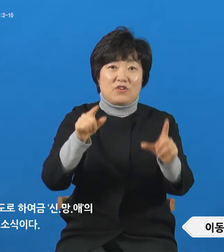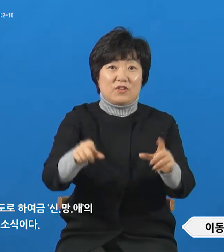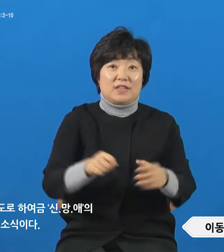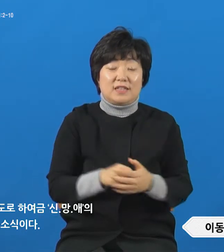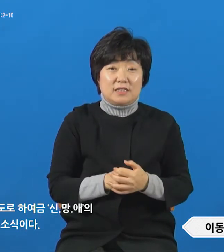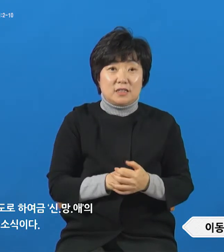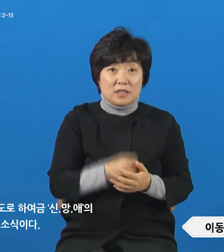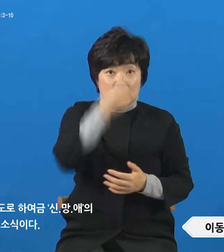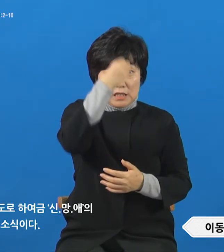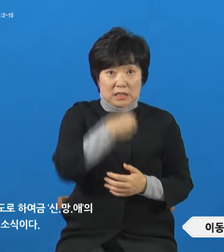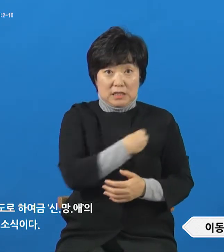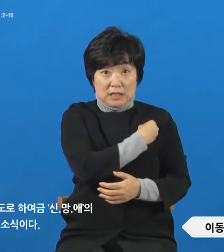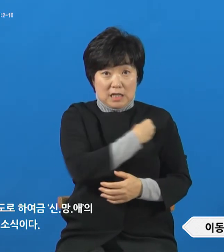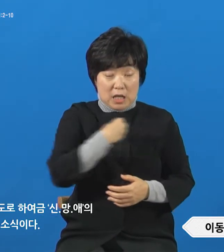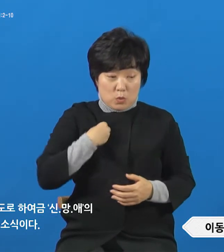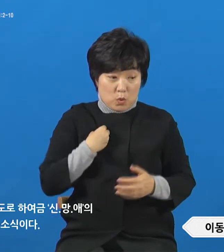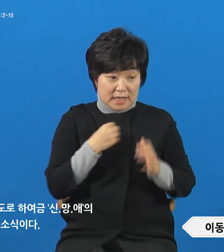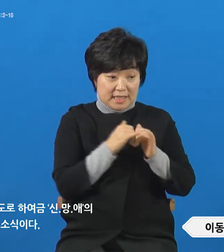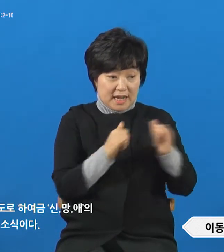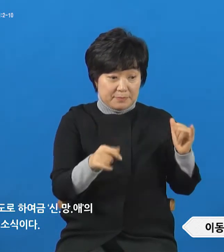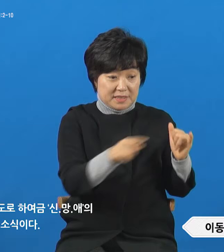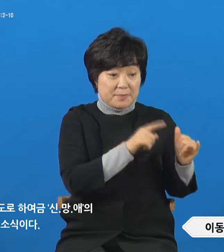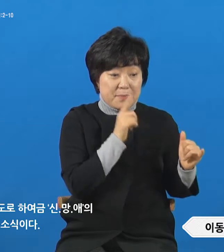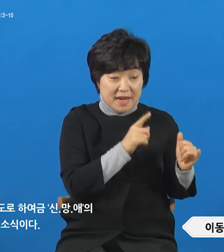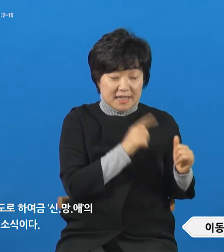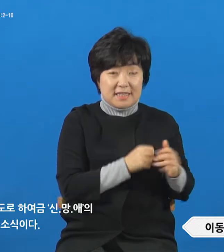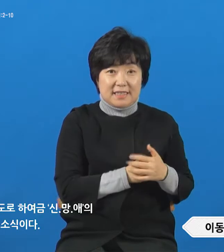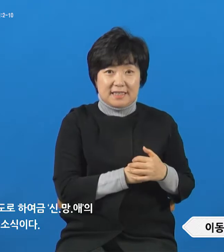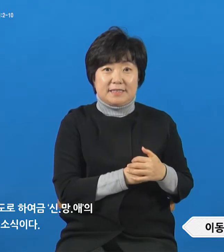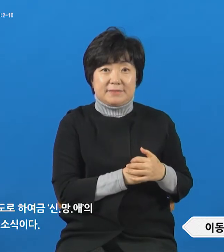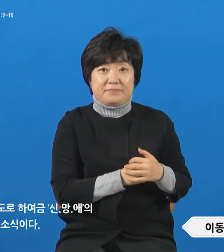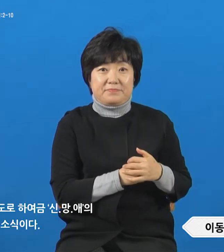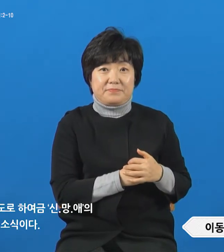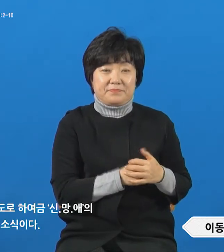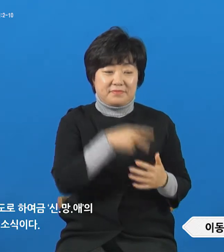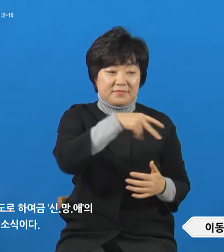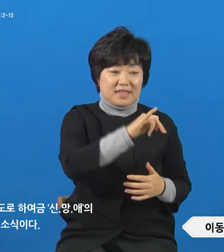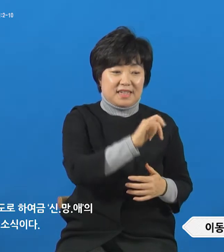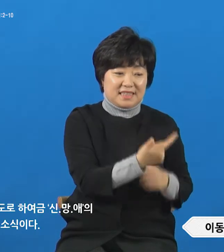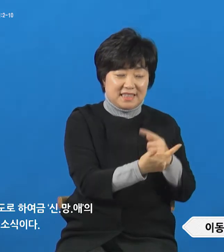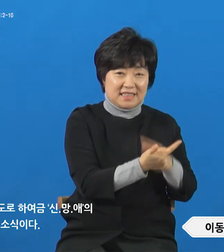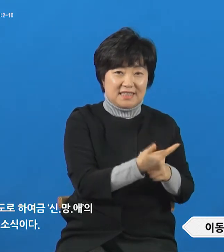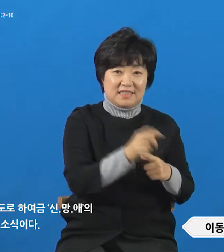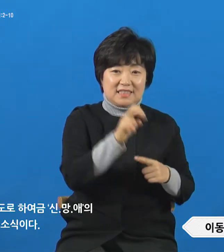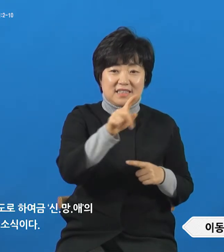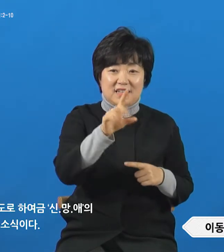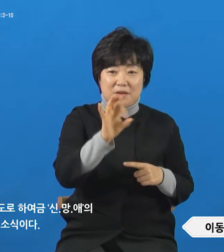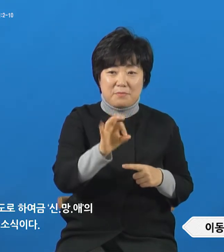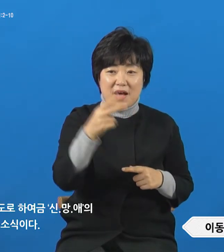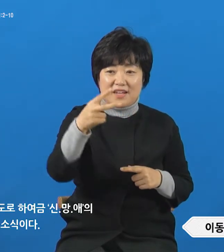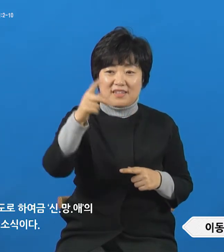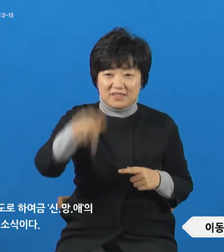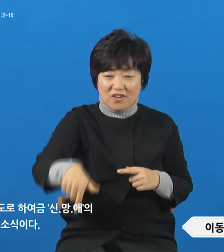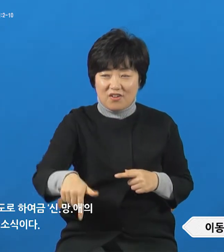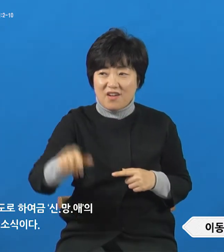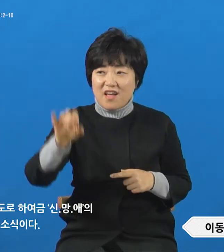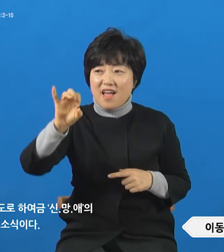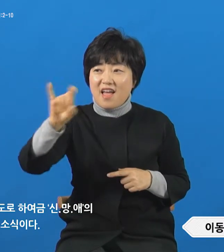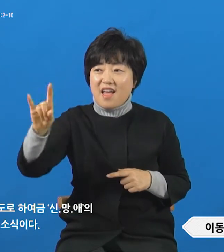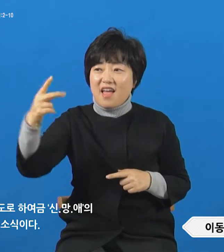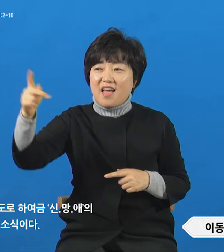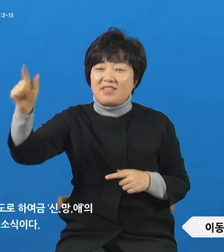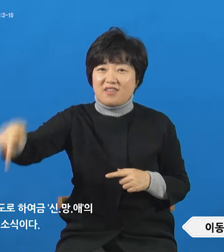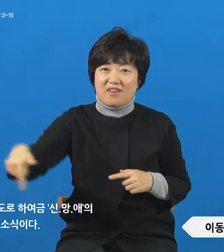가톨릭 우리 천주교 형제들은 재미있게 표현을 해요. 뭐라고 말하냐면 신덕, 망덕, 애덕 이렇게